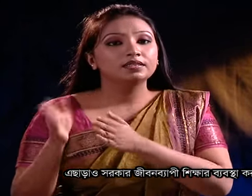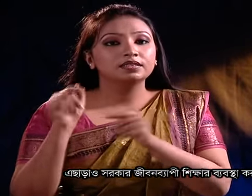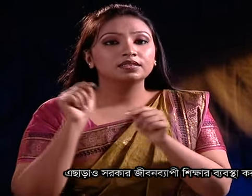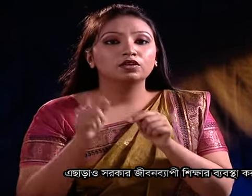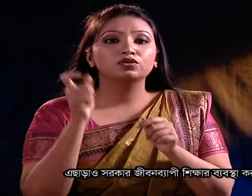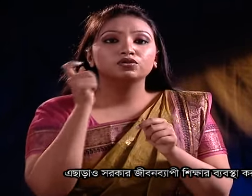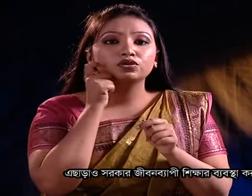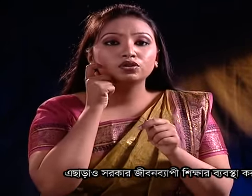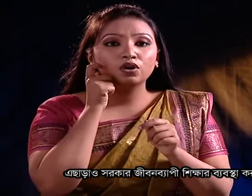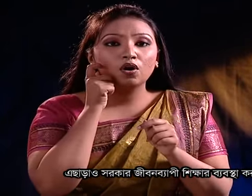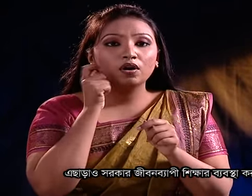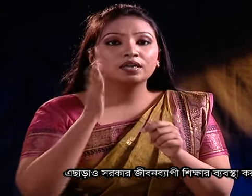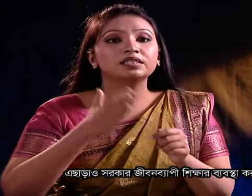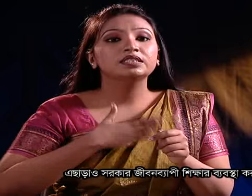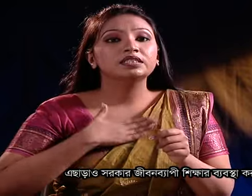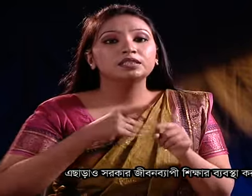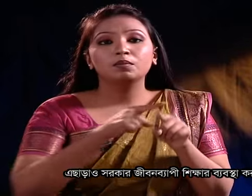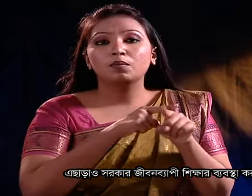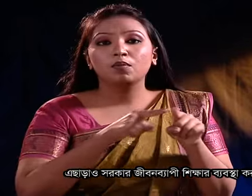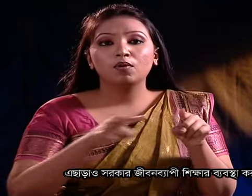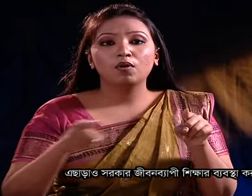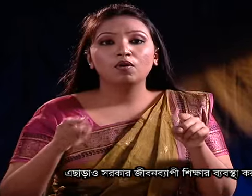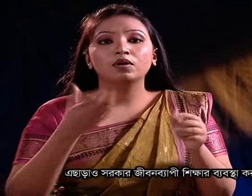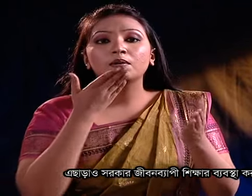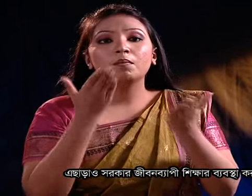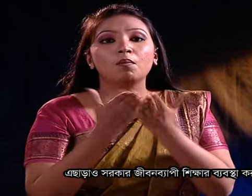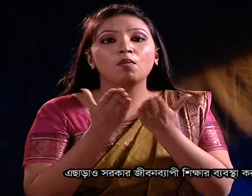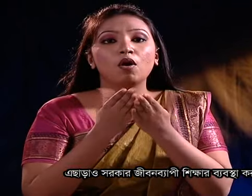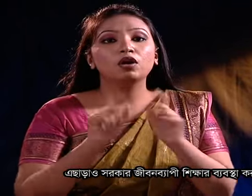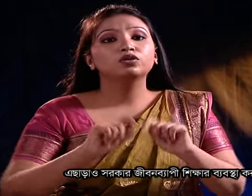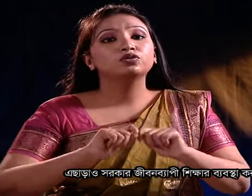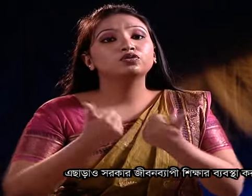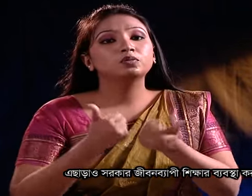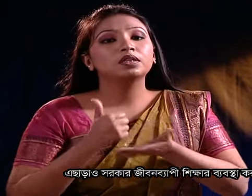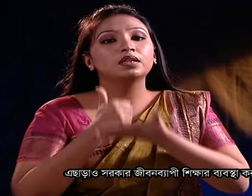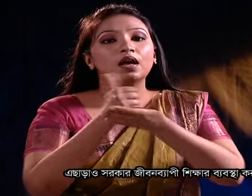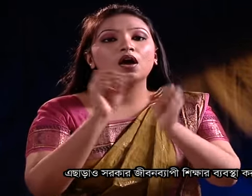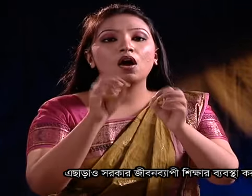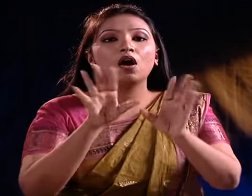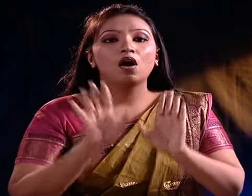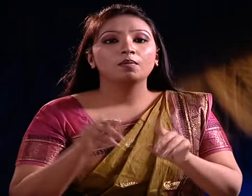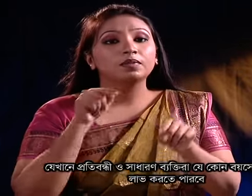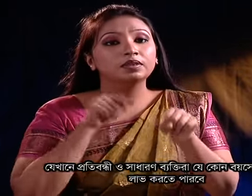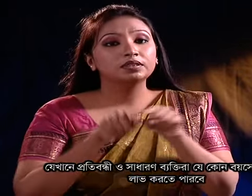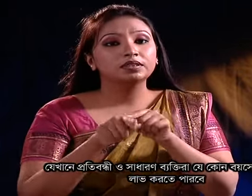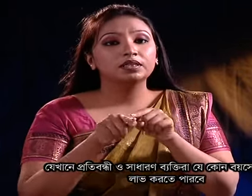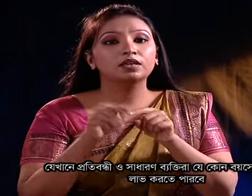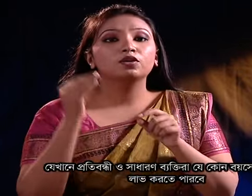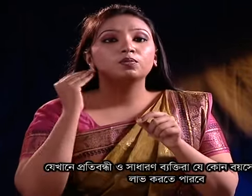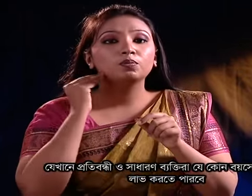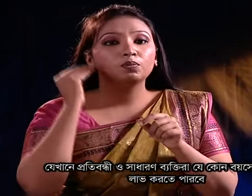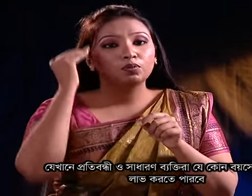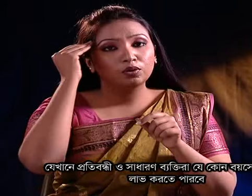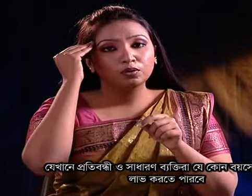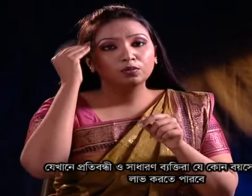এছাড়াও সরকার জীবনব্যাপী শিক্ষার ব্যবস্থা করবে, যেখানে প্রতিবন্ধী